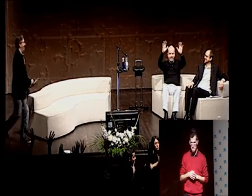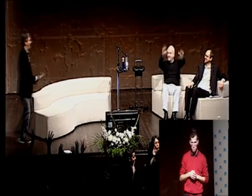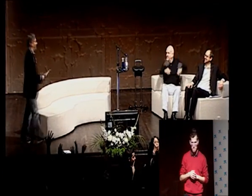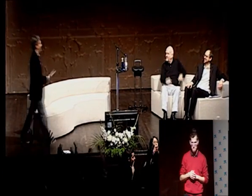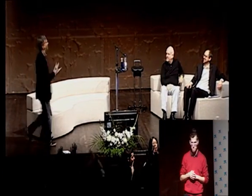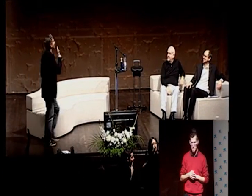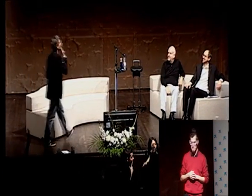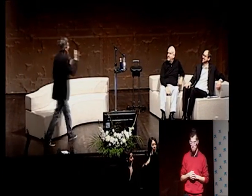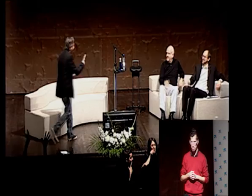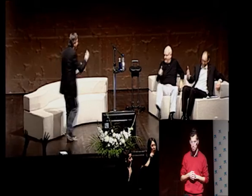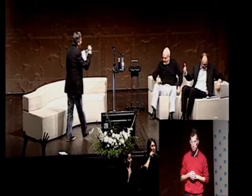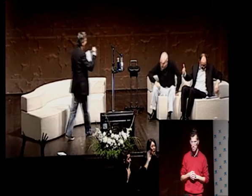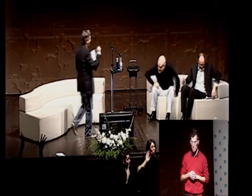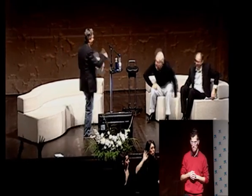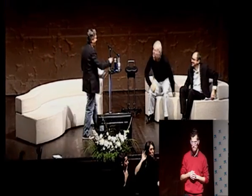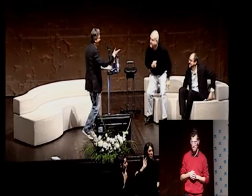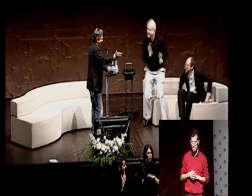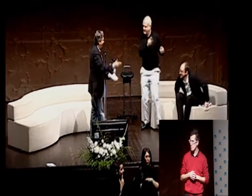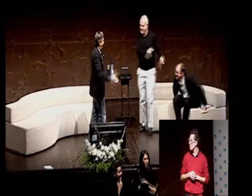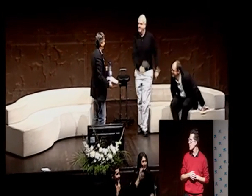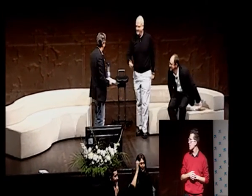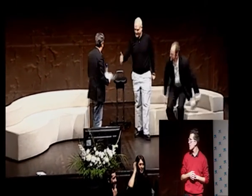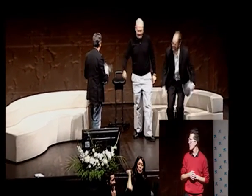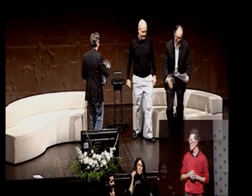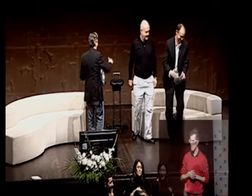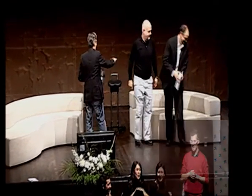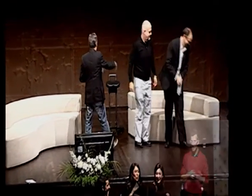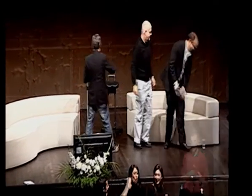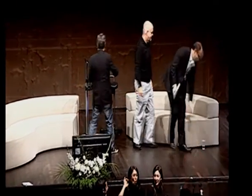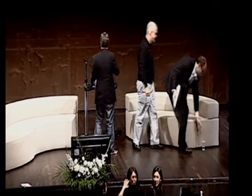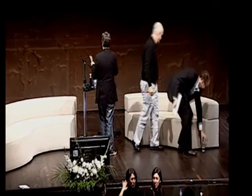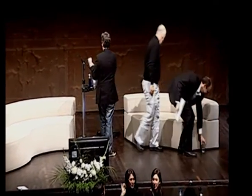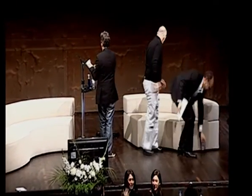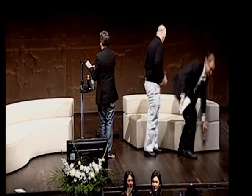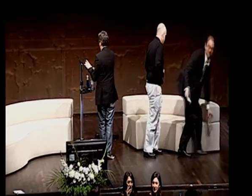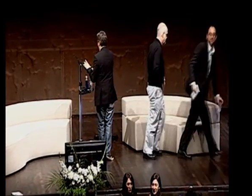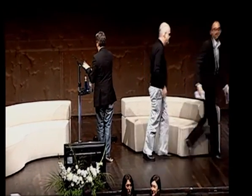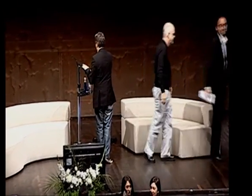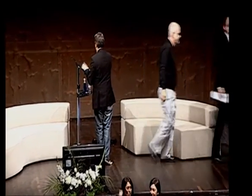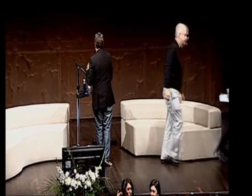José José José J gracias muchas muchas gracias ya podéis